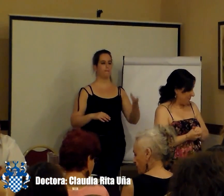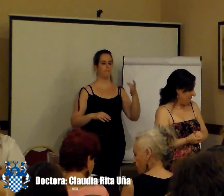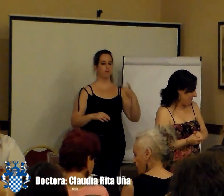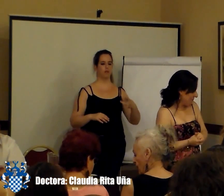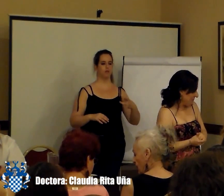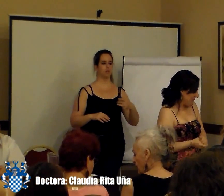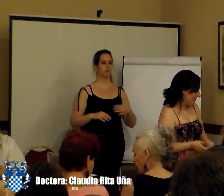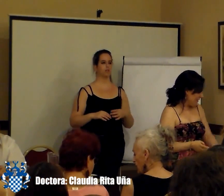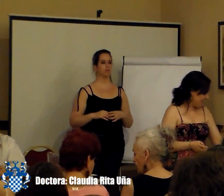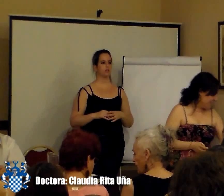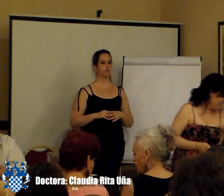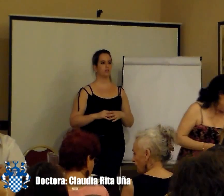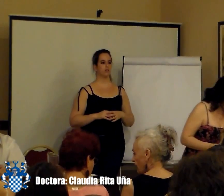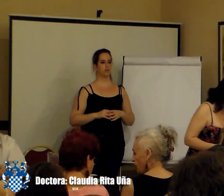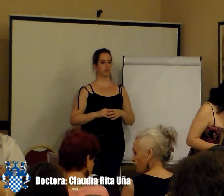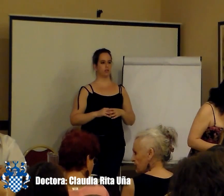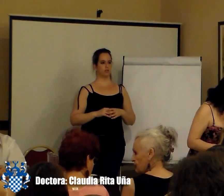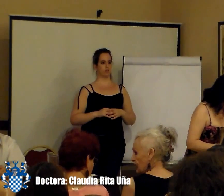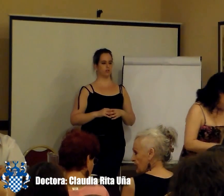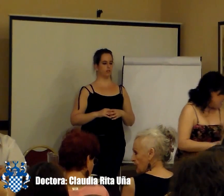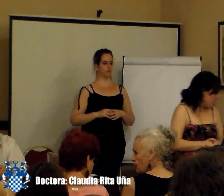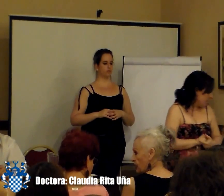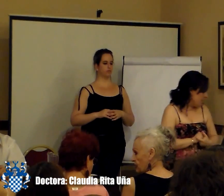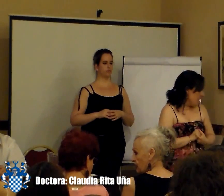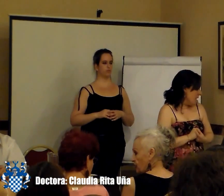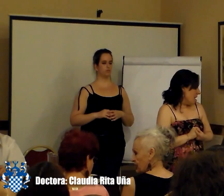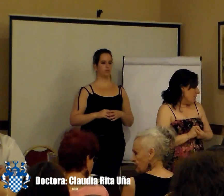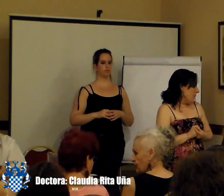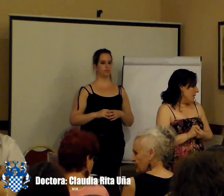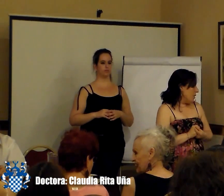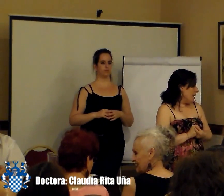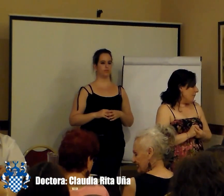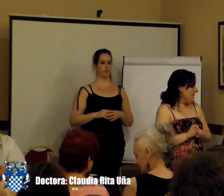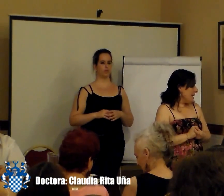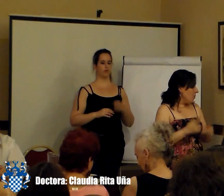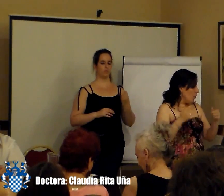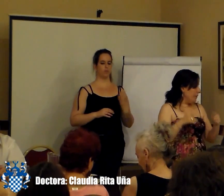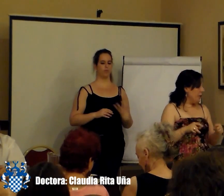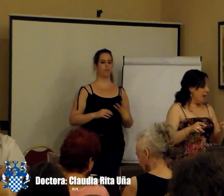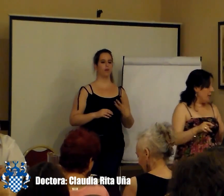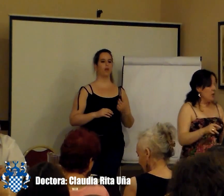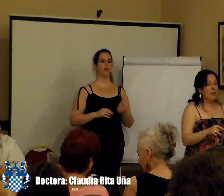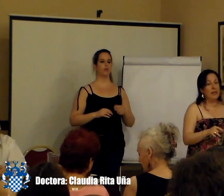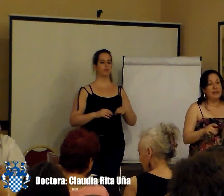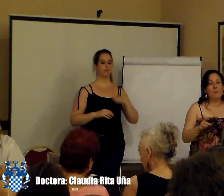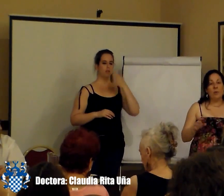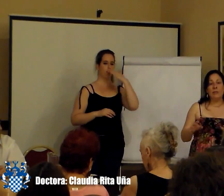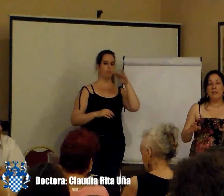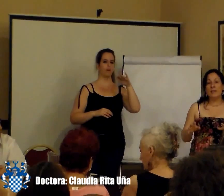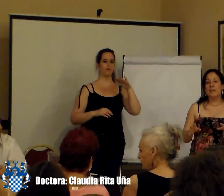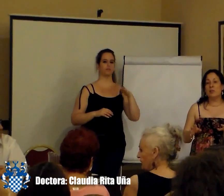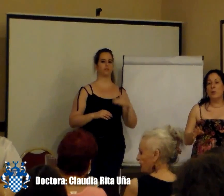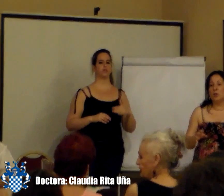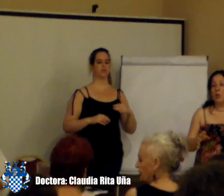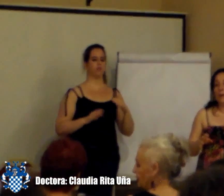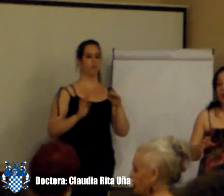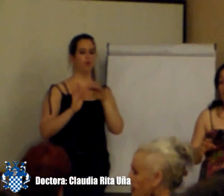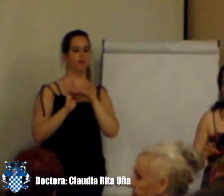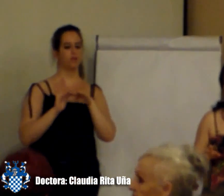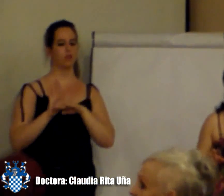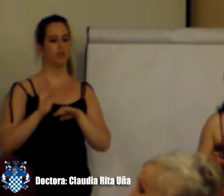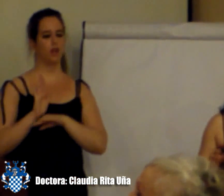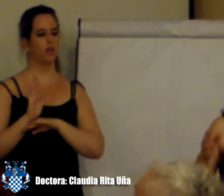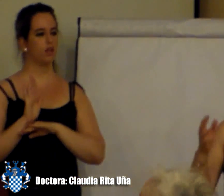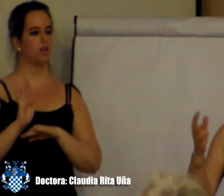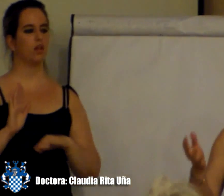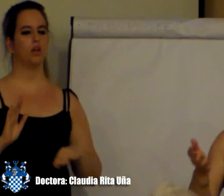establece un porcentaje para lograr el certificado. Exacto. Bueno, y después hay un cuestionario que está muy interesante, sobre todo para los